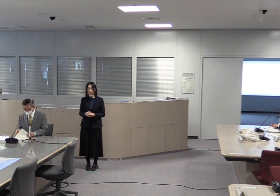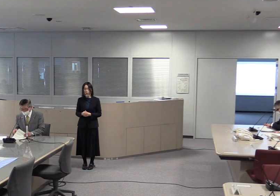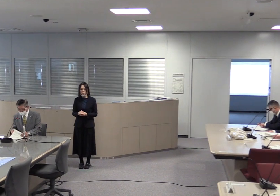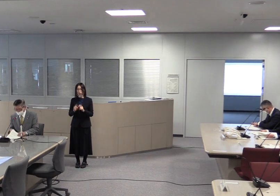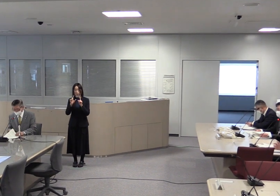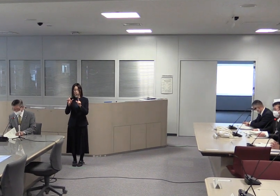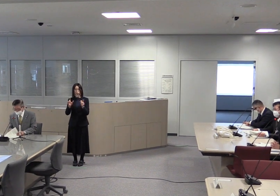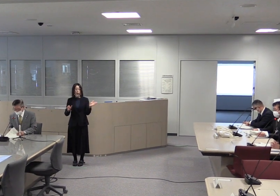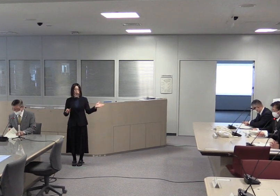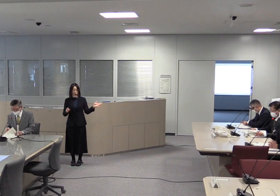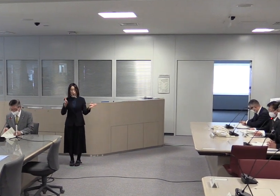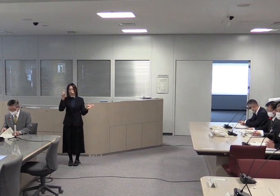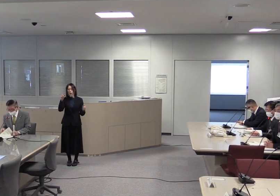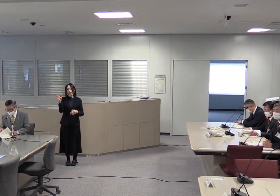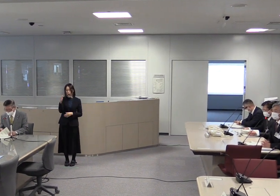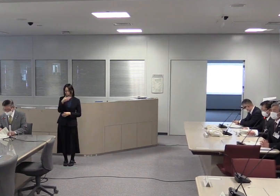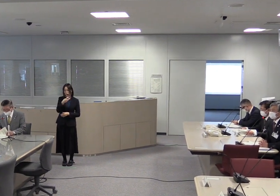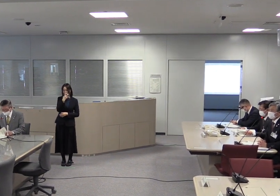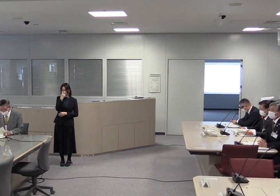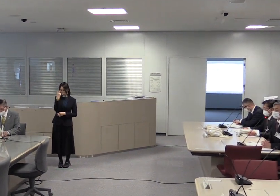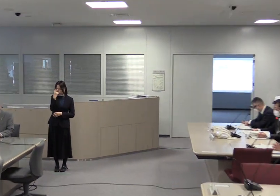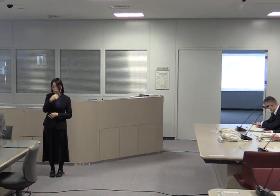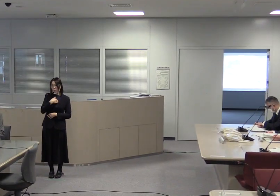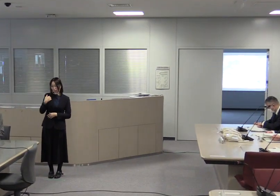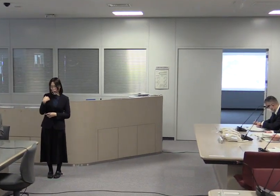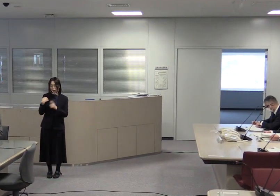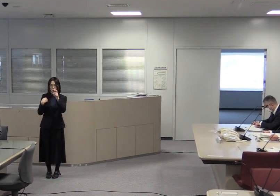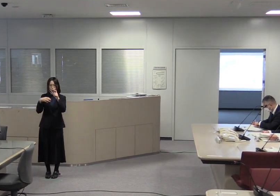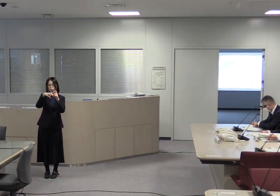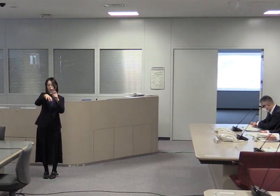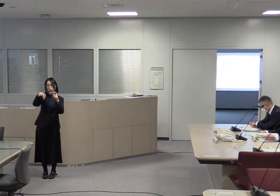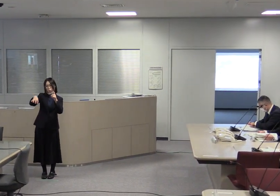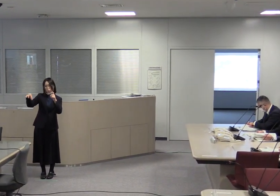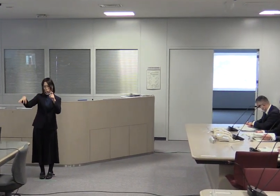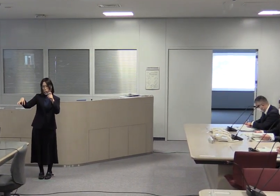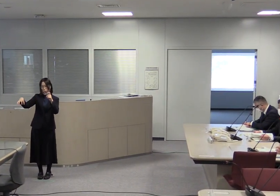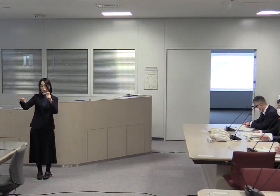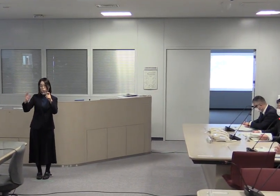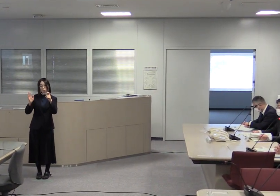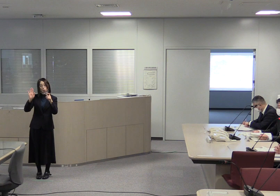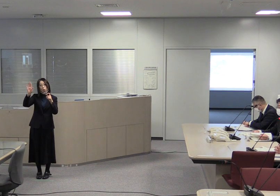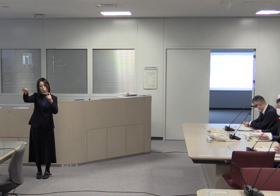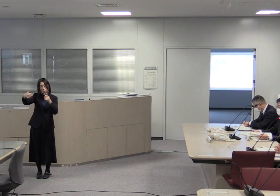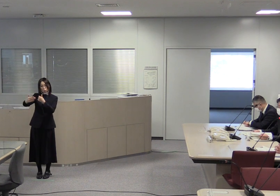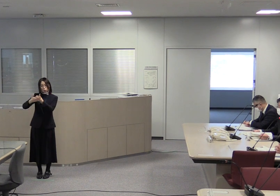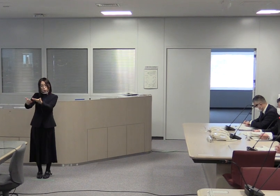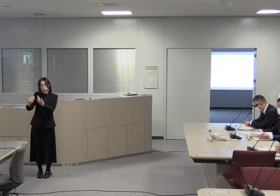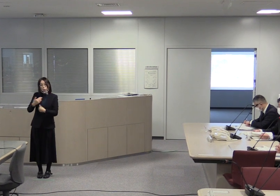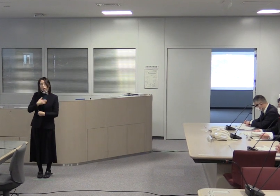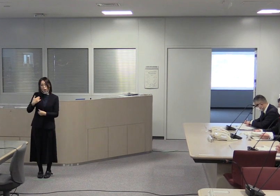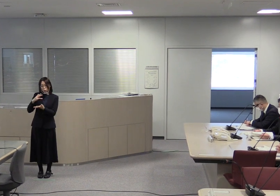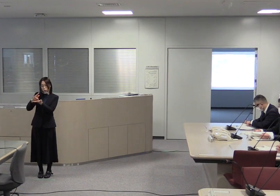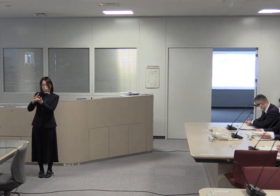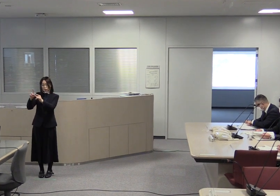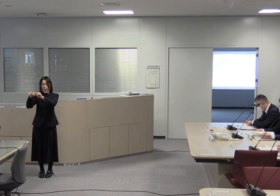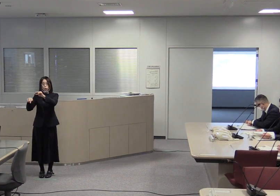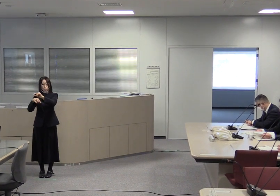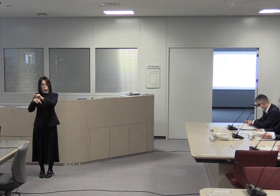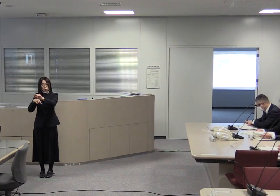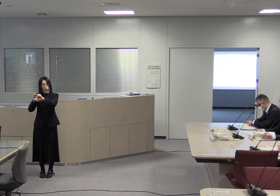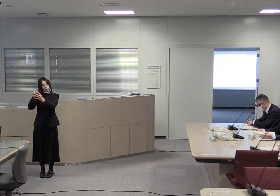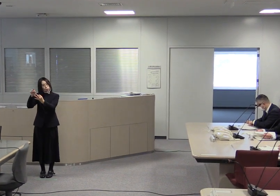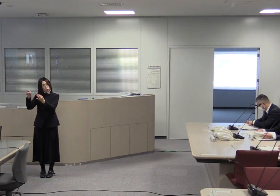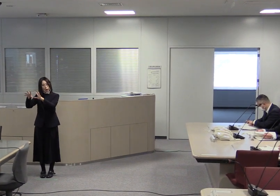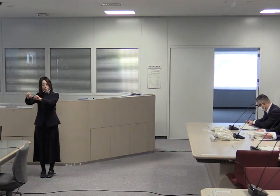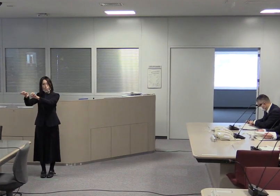カ所としてございますけれども、今後、協力いただける、薬局と、ということで、いくつか承知してございます。そ